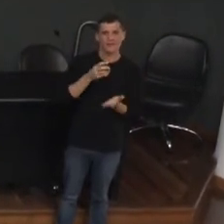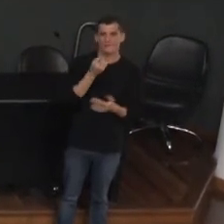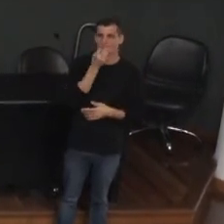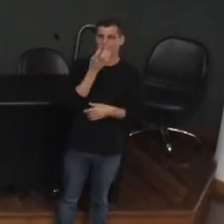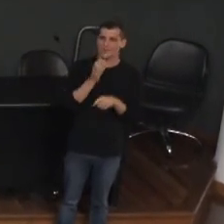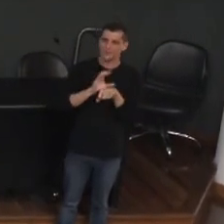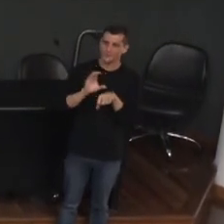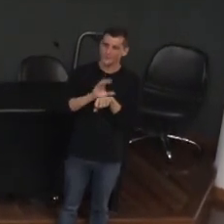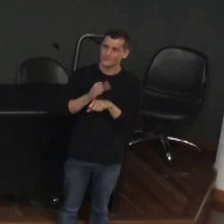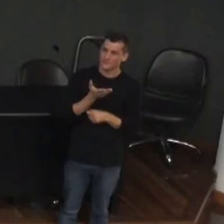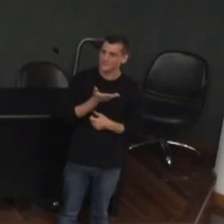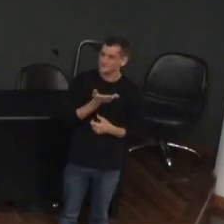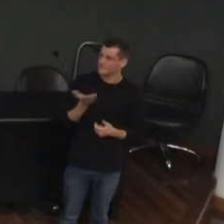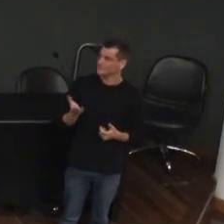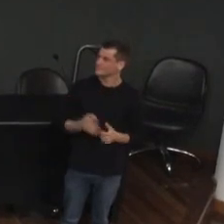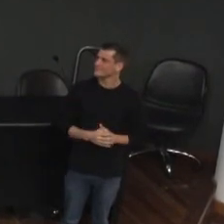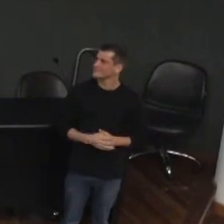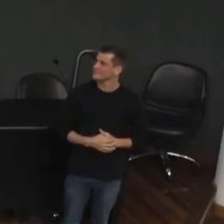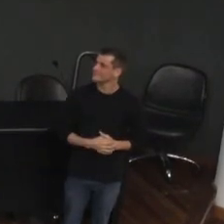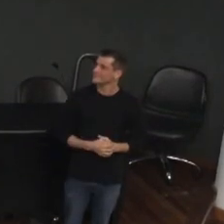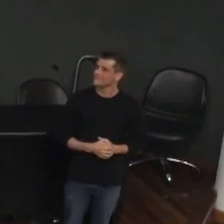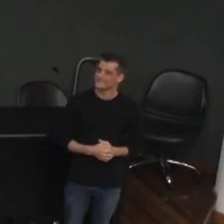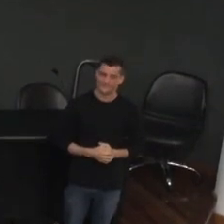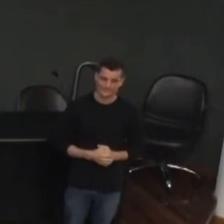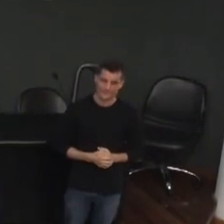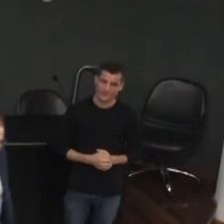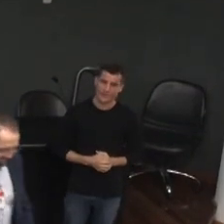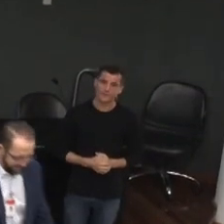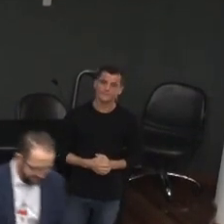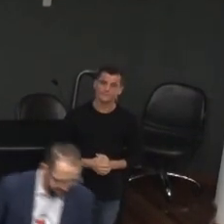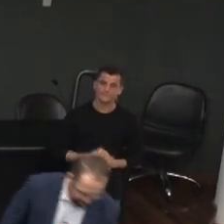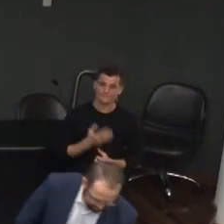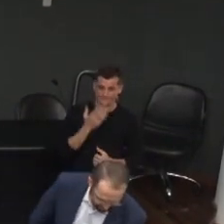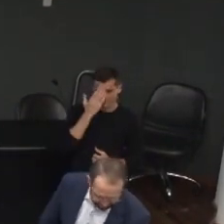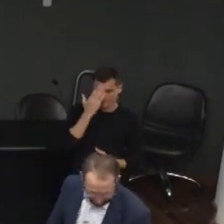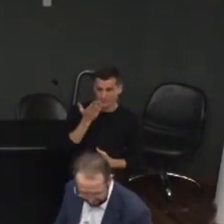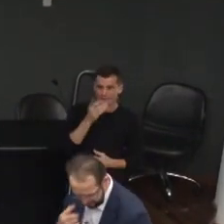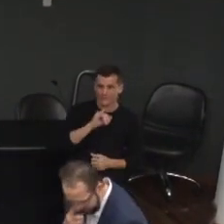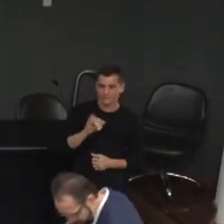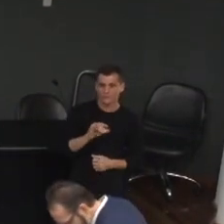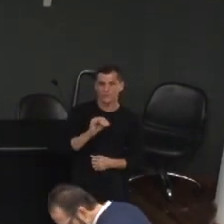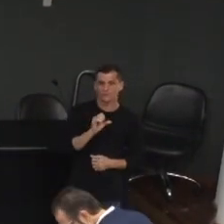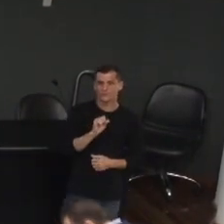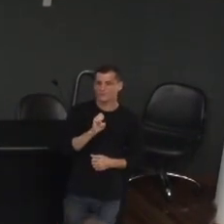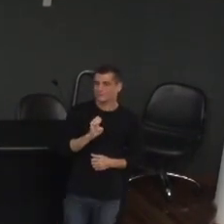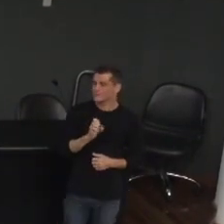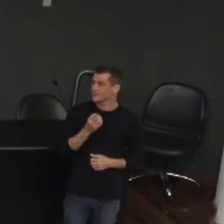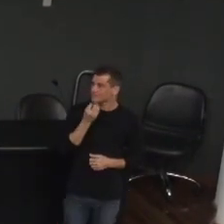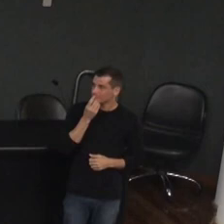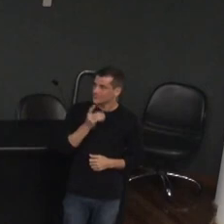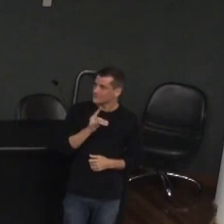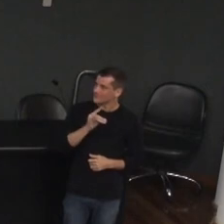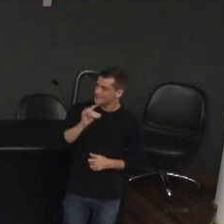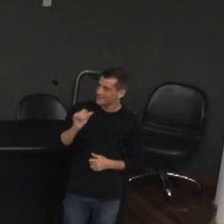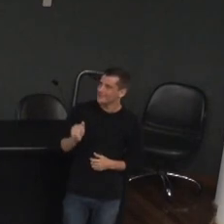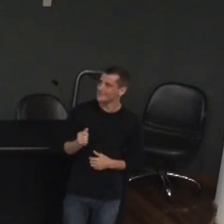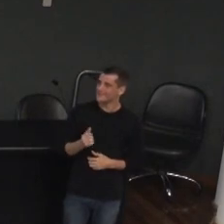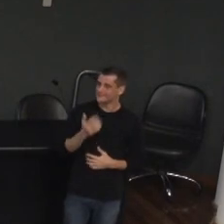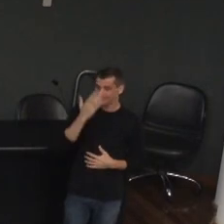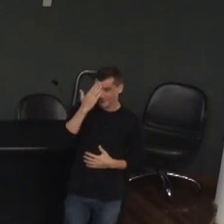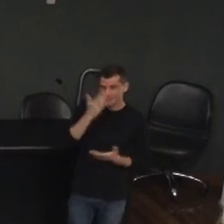obrigado Maravilha Obrigado José bom dia obrigado ao Jefferson nosso